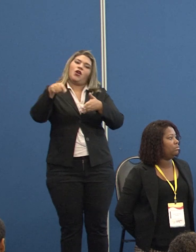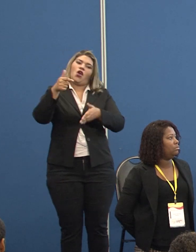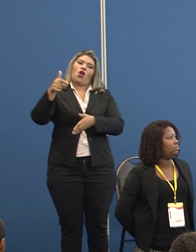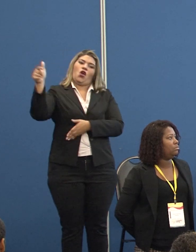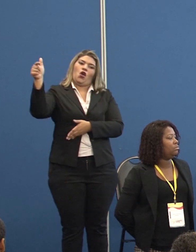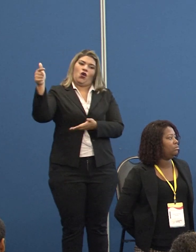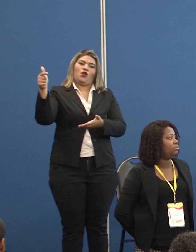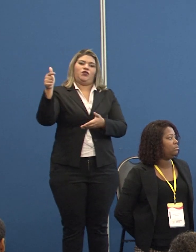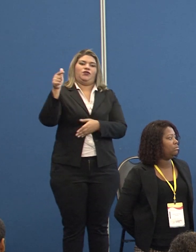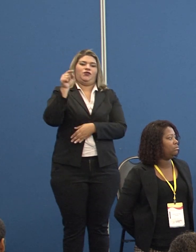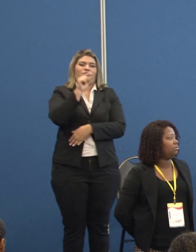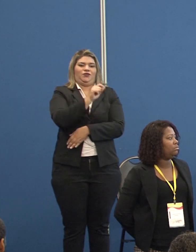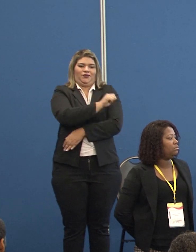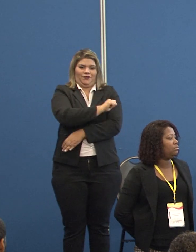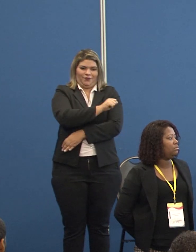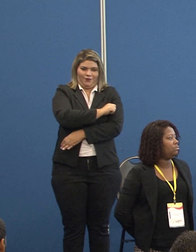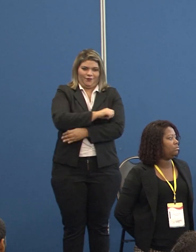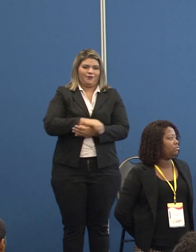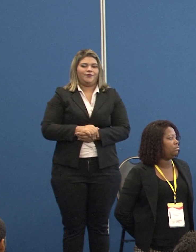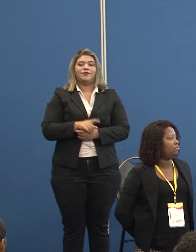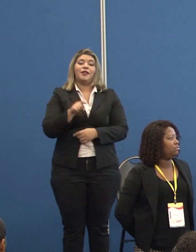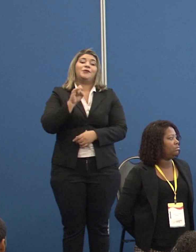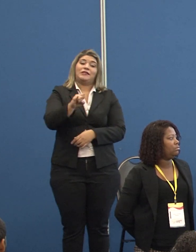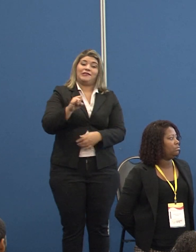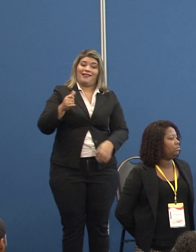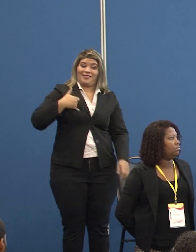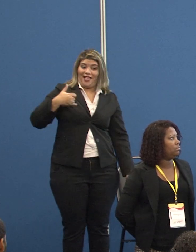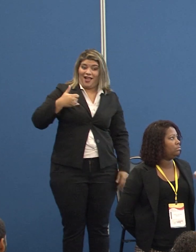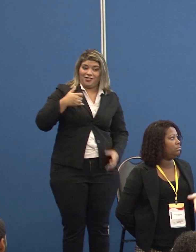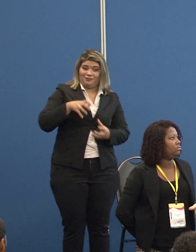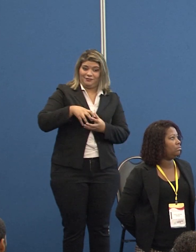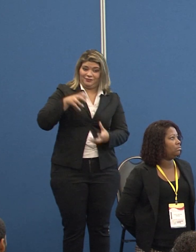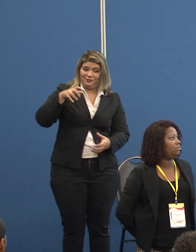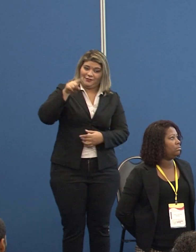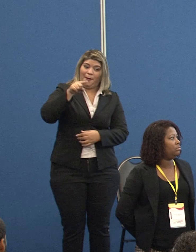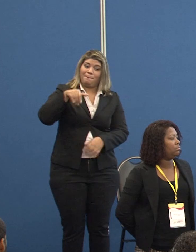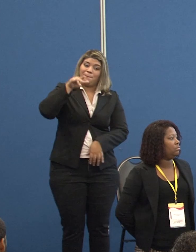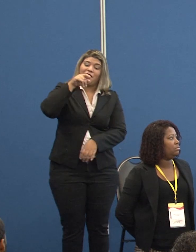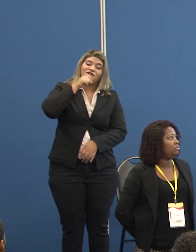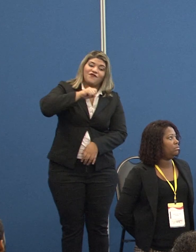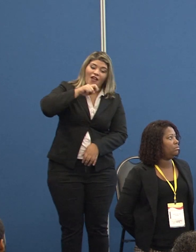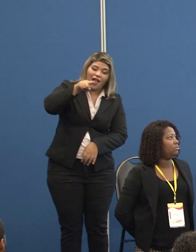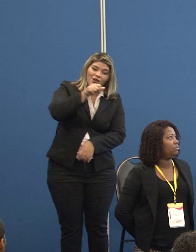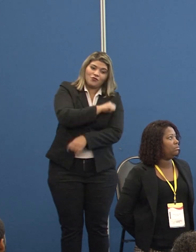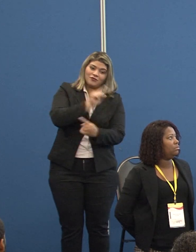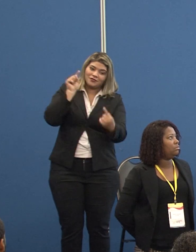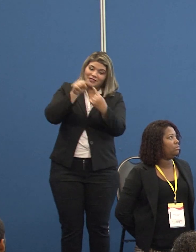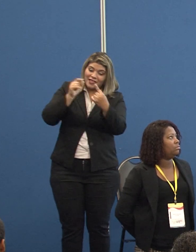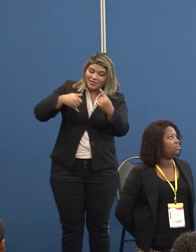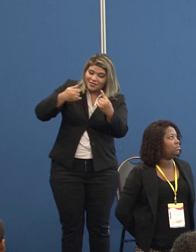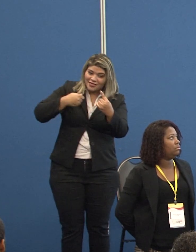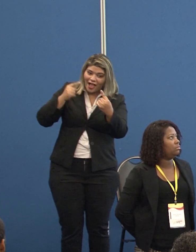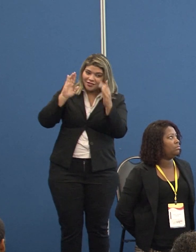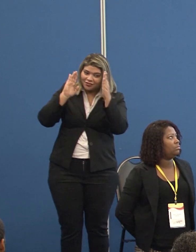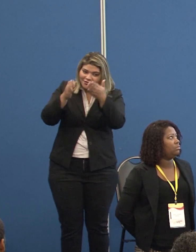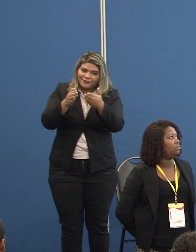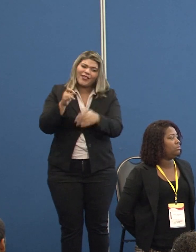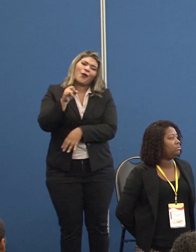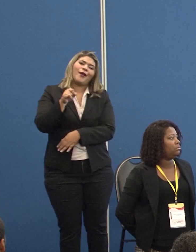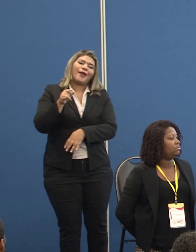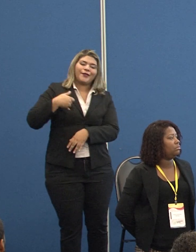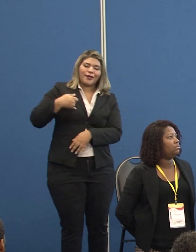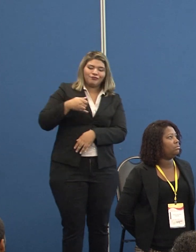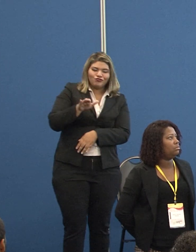a linguagem e a língua adequada ao meu aluno. Eu vou fazer a partir dele,